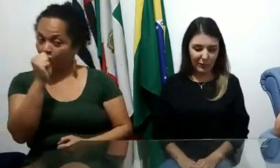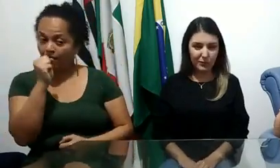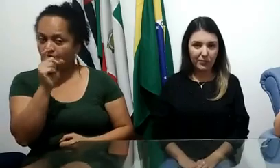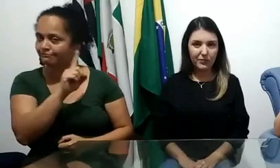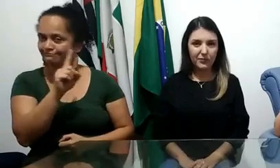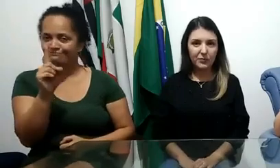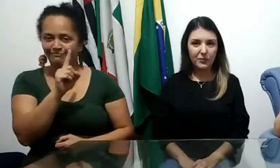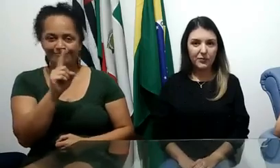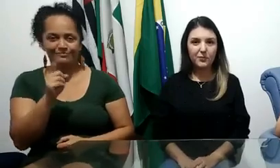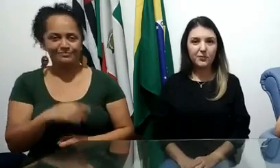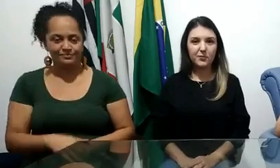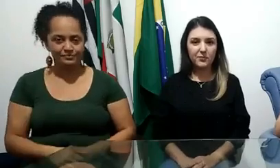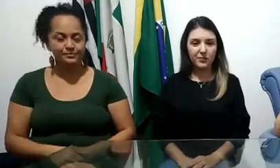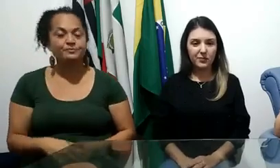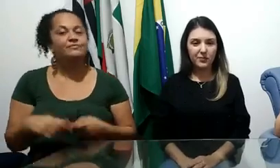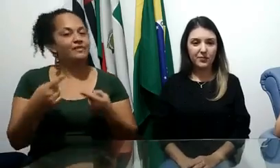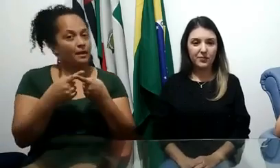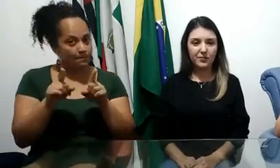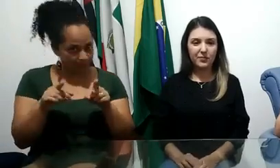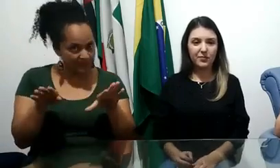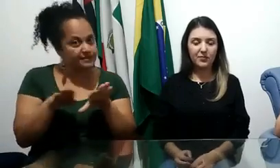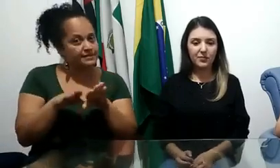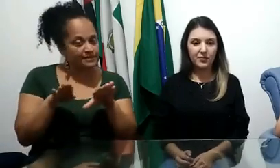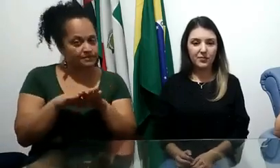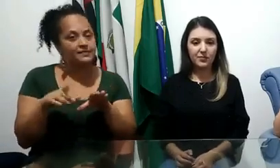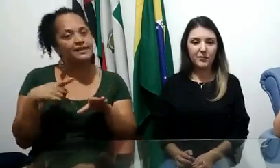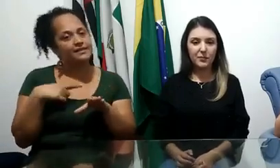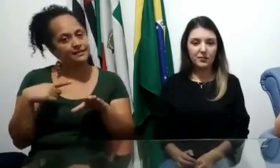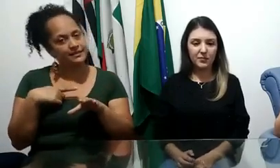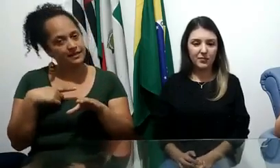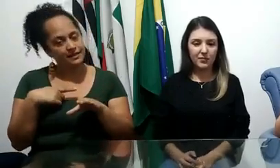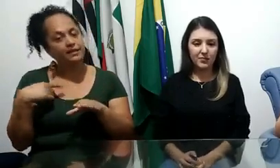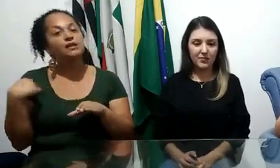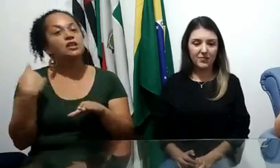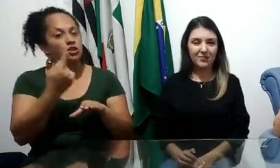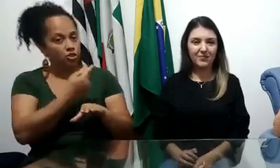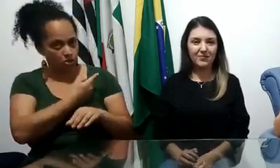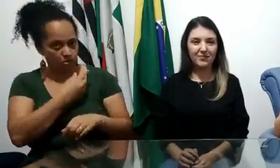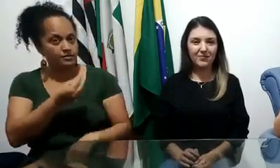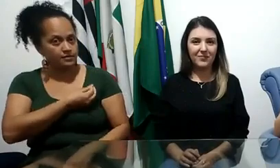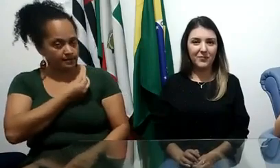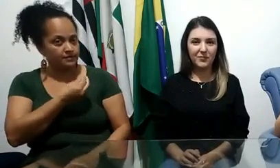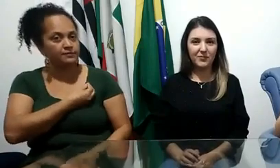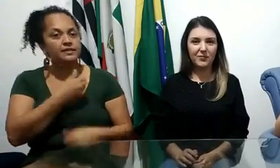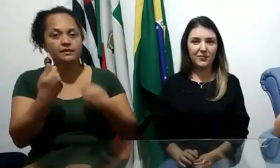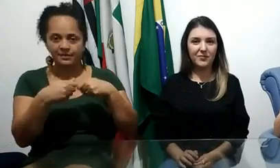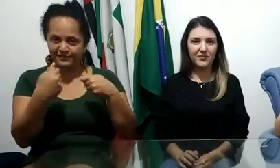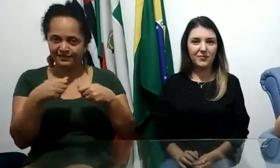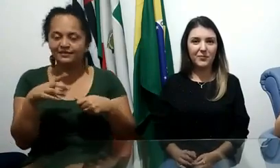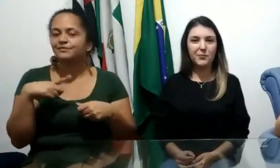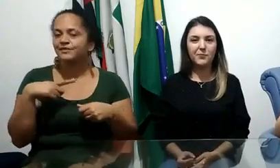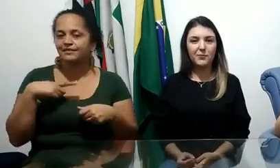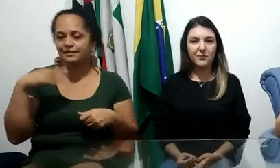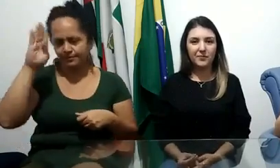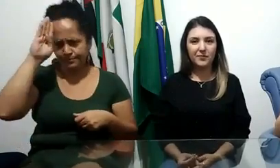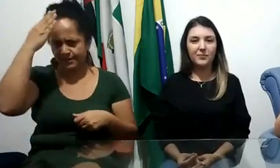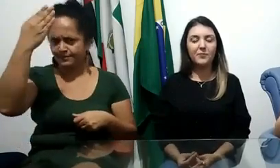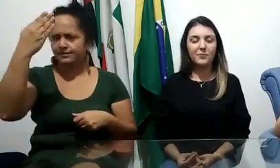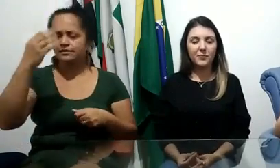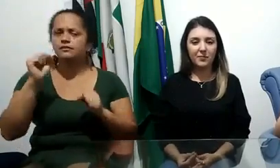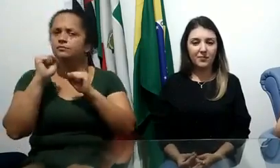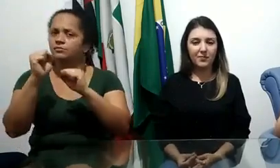também aplicar nas nossas vidas como um princípio poderoso que está lá em Provérbios, como maçãs de ouro são as palavras ditas no